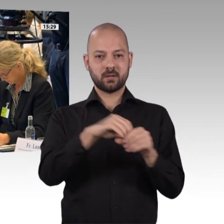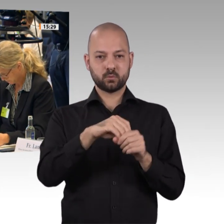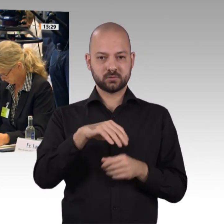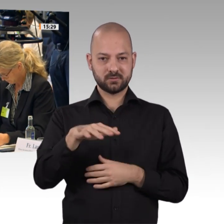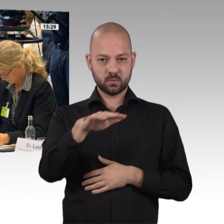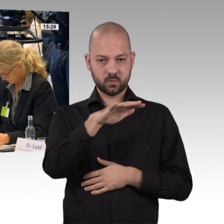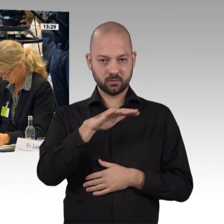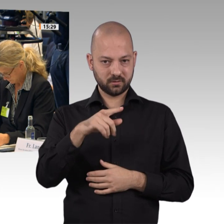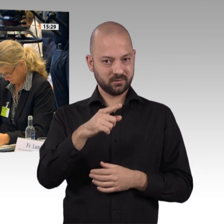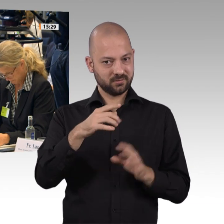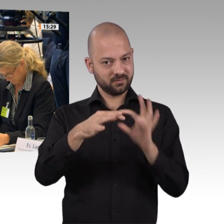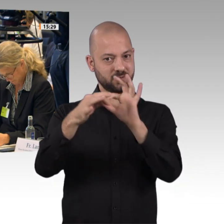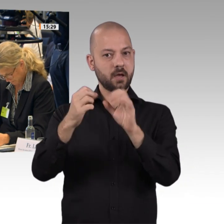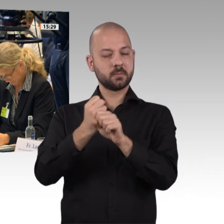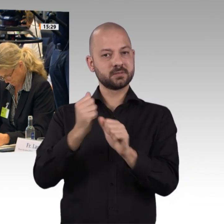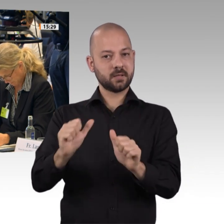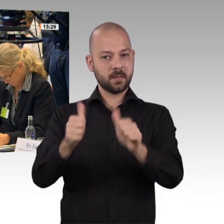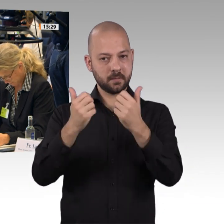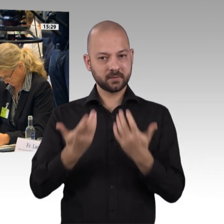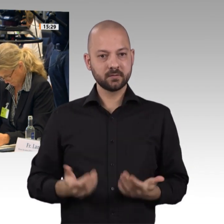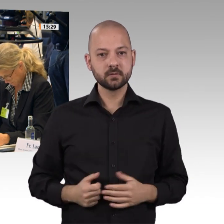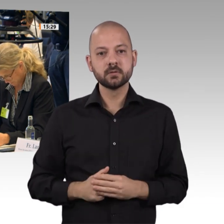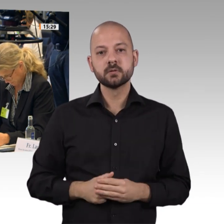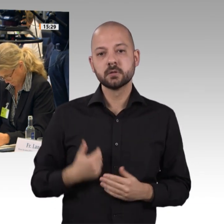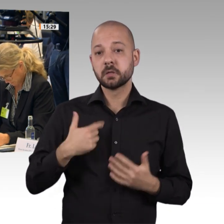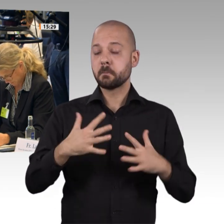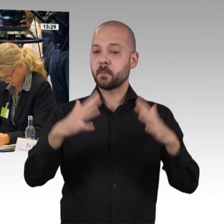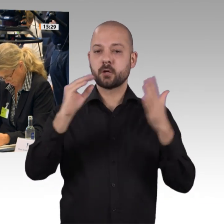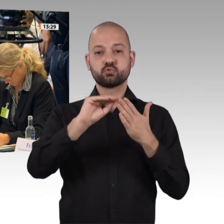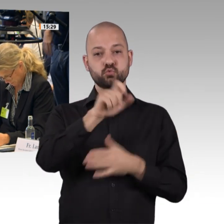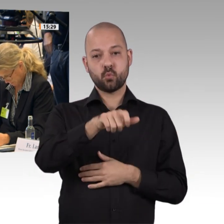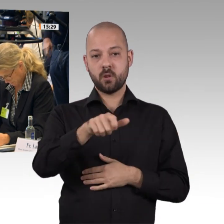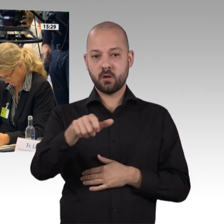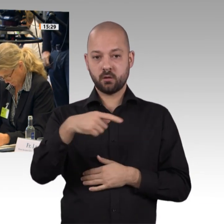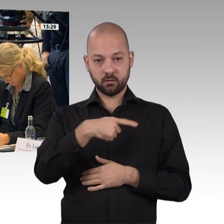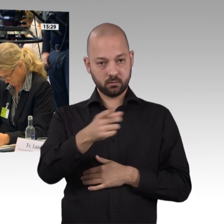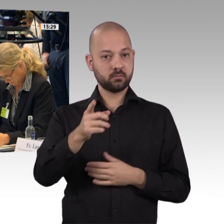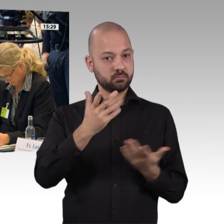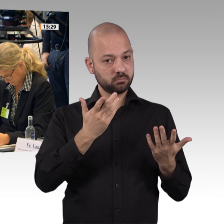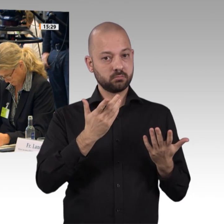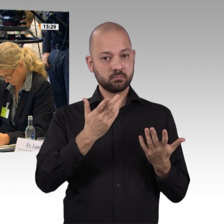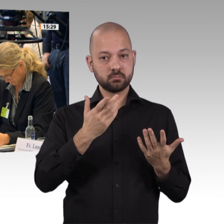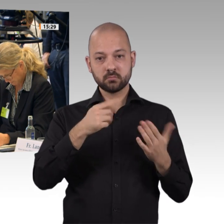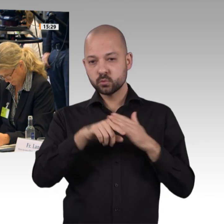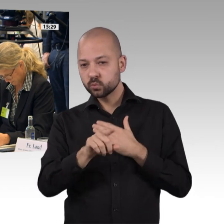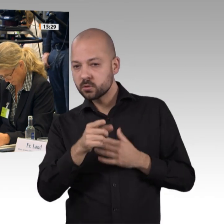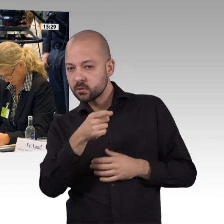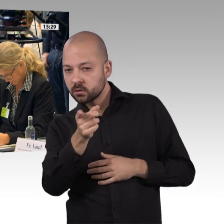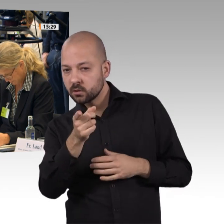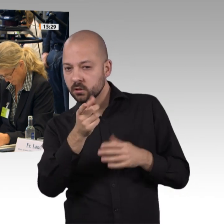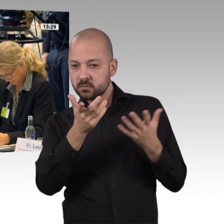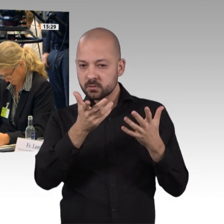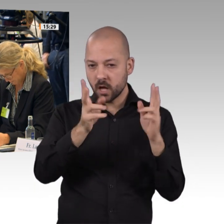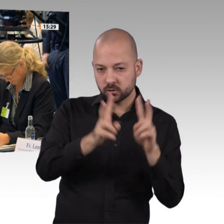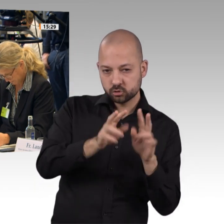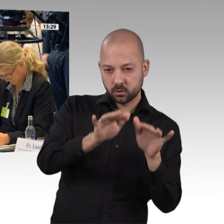ersten Arbeitsmarkt bieten zu können, ist etwas, was die Arbeitsassistenz geradezu prädestiniert als ein Instrument. Von daher haben wir in